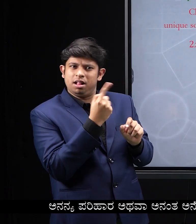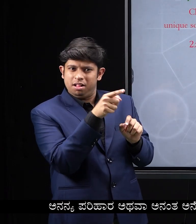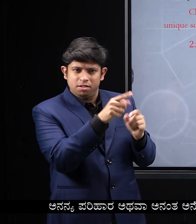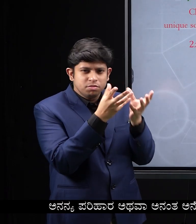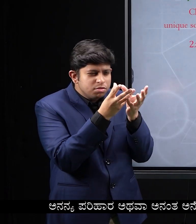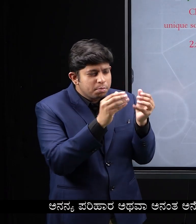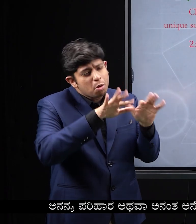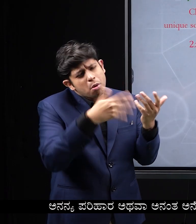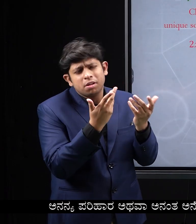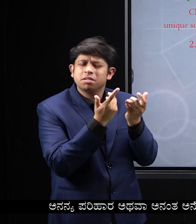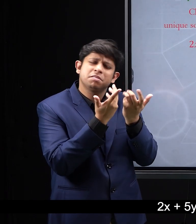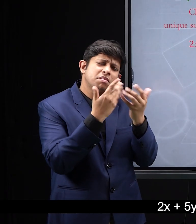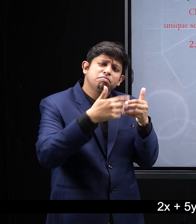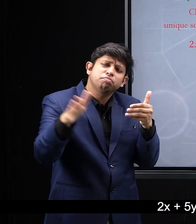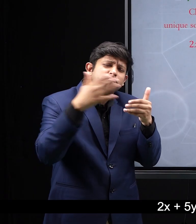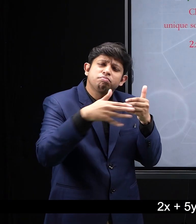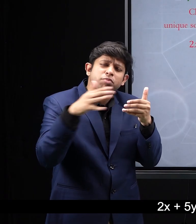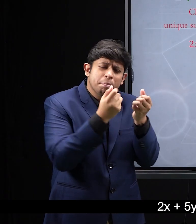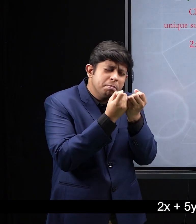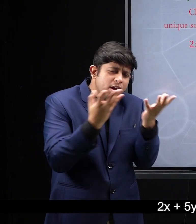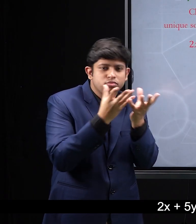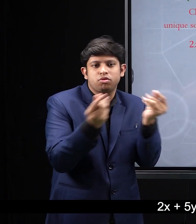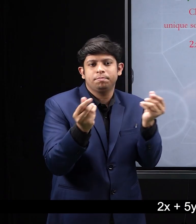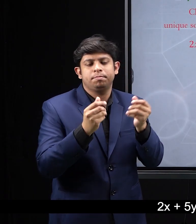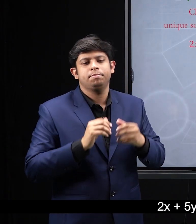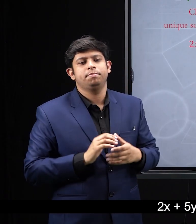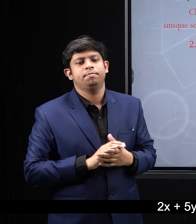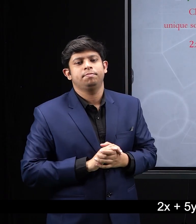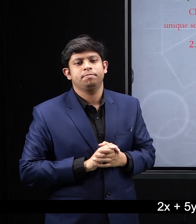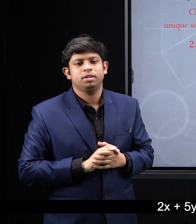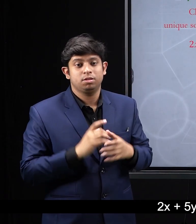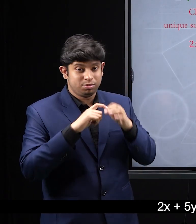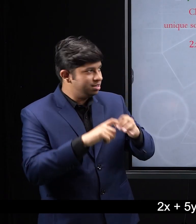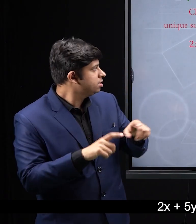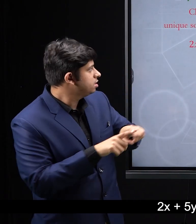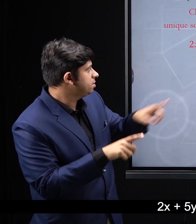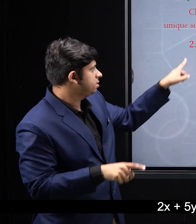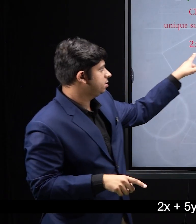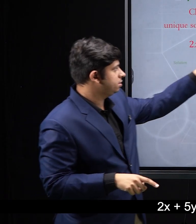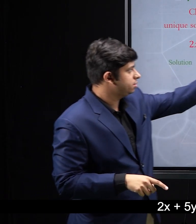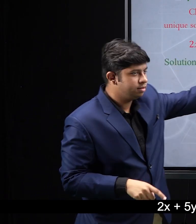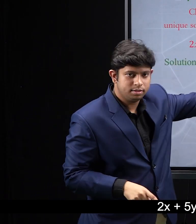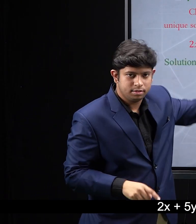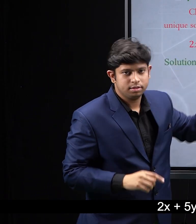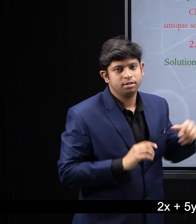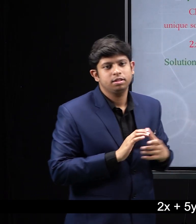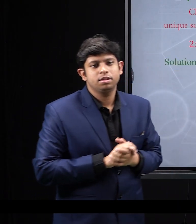ಹೊಂದಿಲ್ಲವೆ ಎಂಬುದನ್ನು ಪರಿಶೀಲಿಸಿ. 2x + 5y = ಮತ್ತು 3x + 6y = 12.